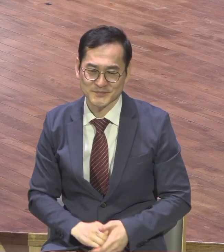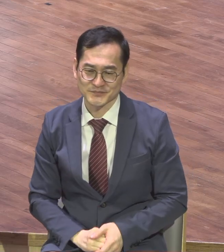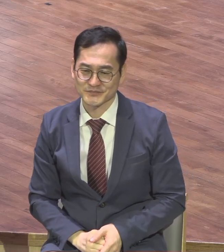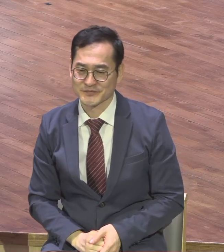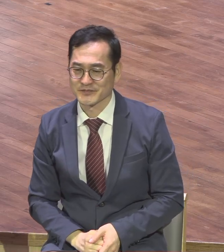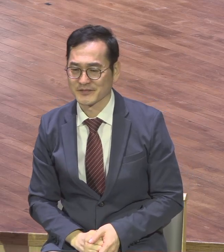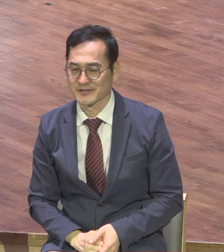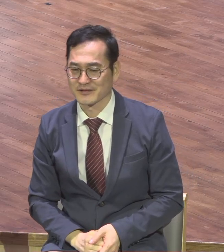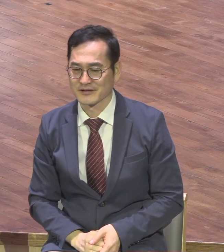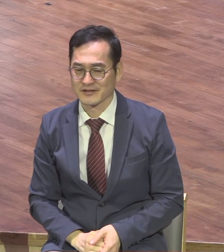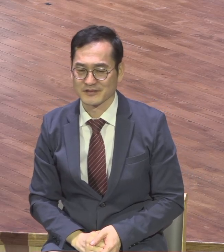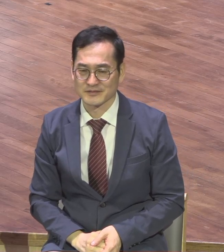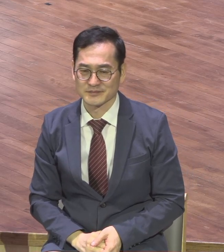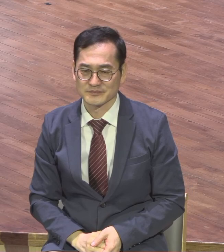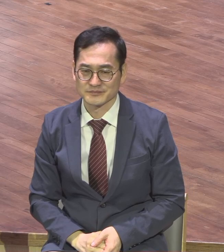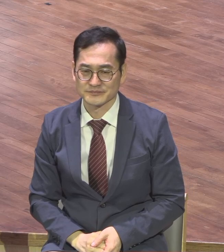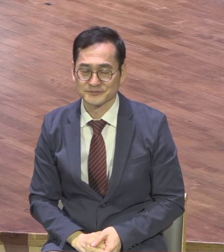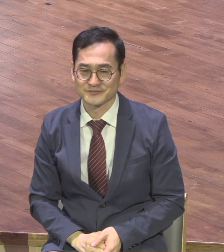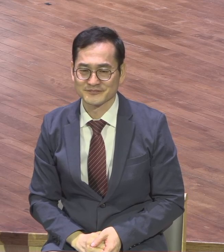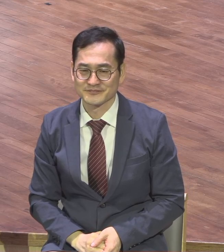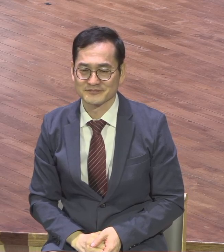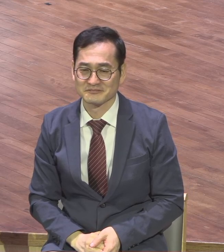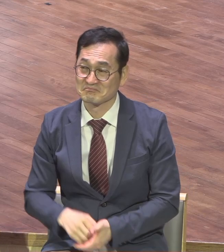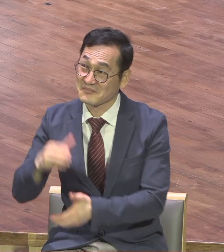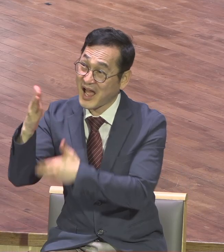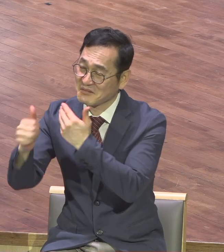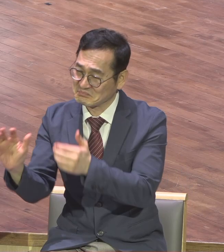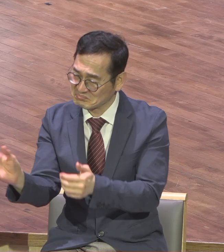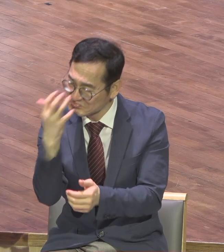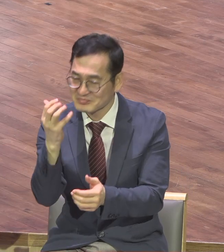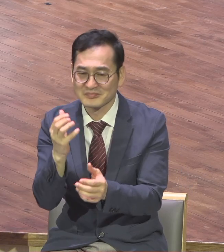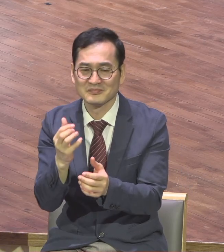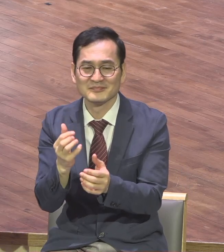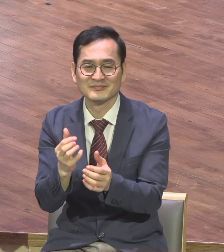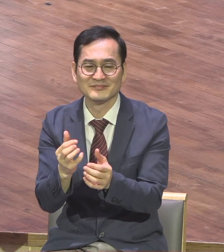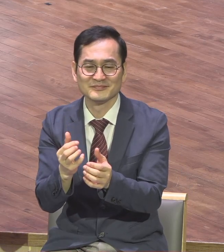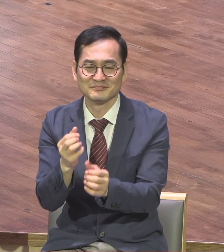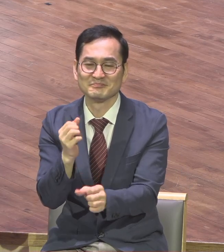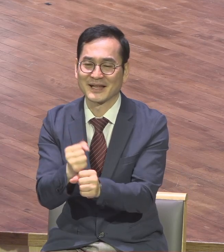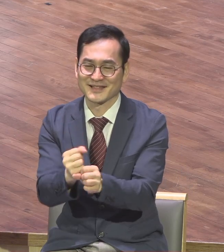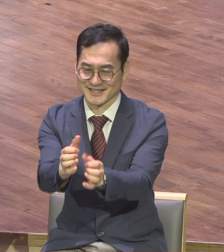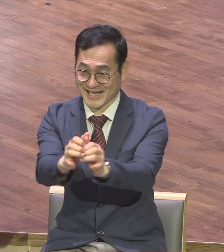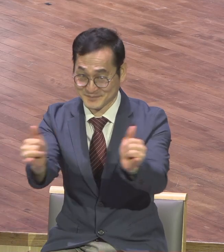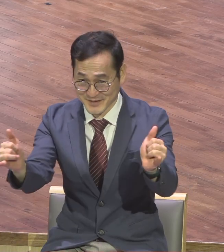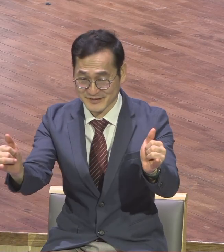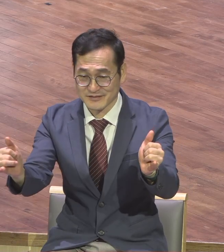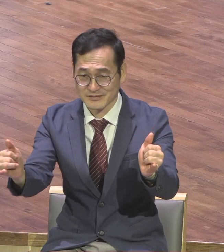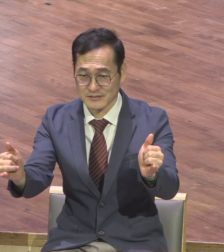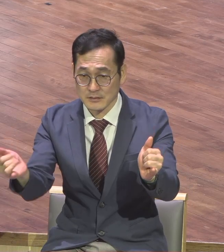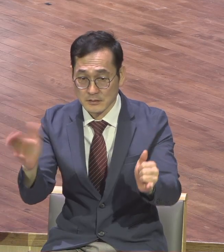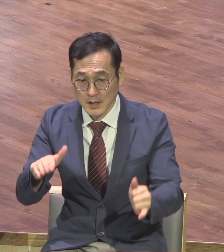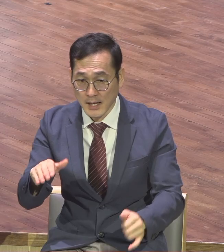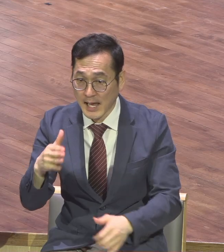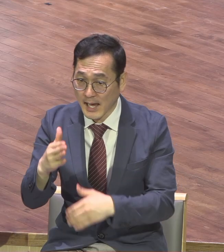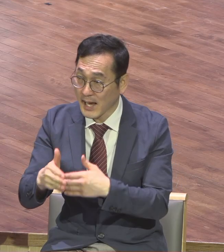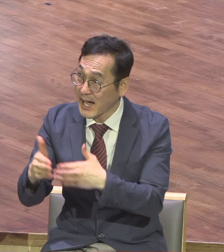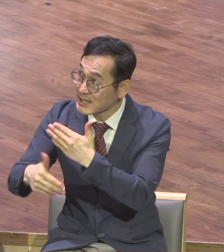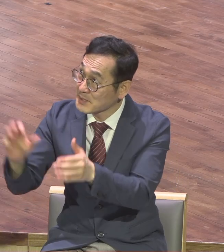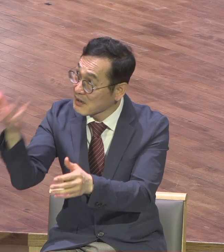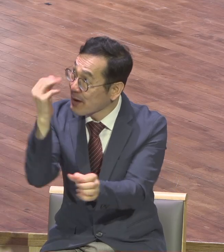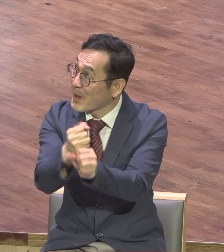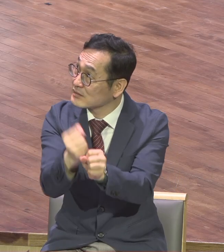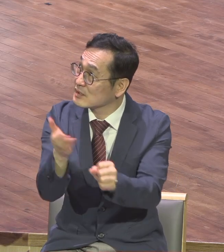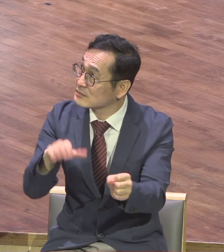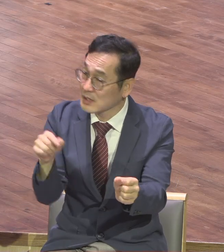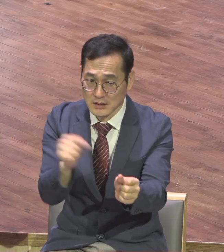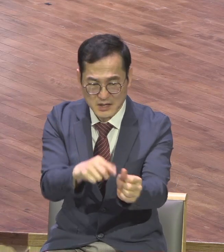이런 하나님이 만든 작품이라 생각 때문에요. 하나님 만든 작품 미워하면 어떻게 돼요? 하나님 화열나요. 하나님